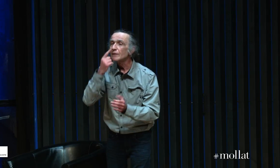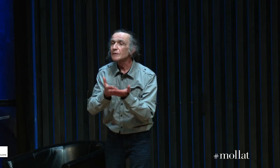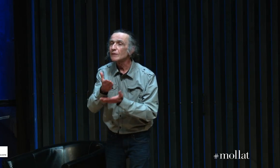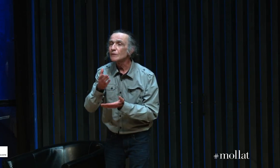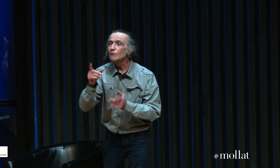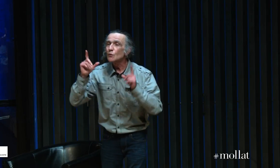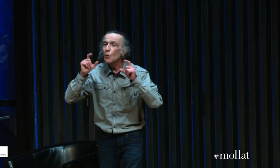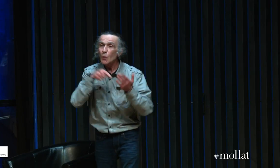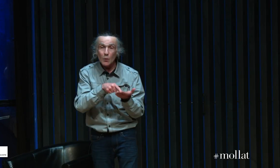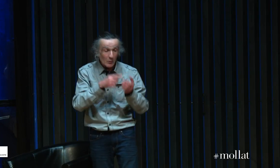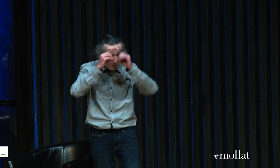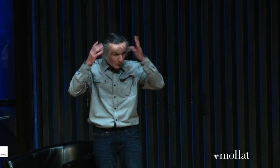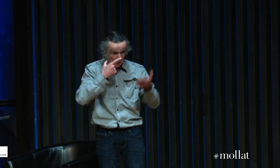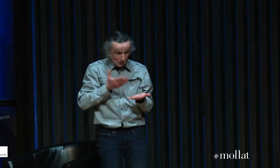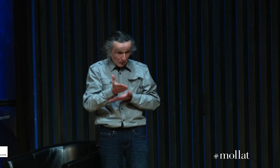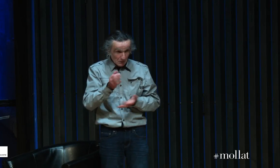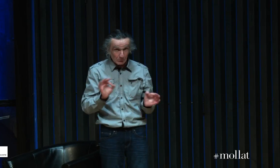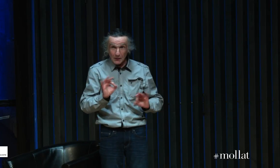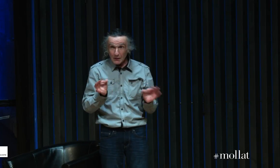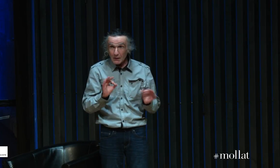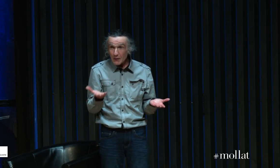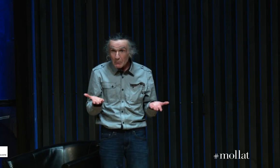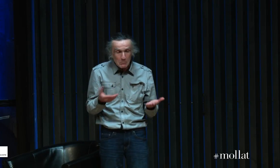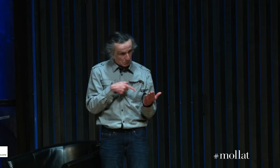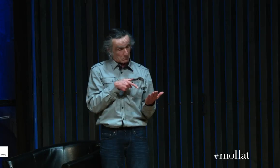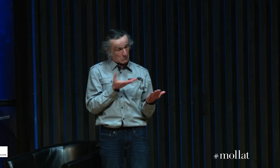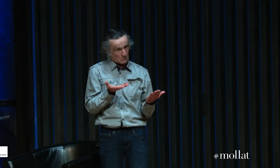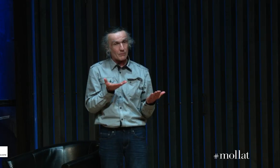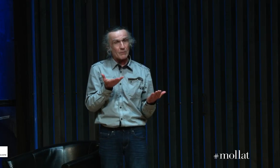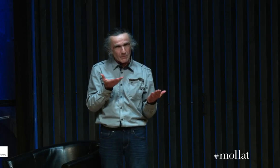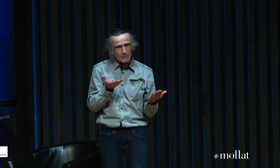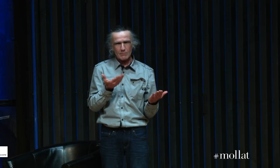excusez-moi, c'est l'interprète qui... Et Jacques disait qu'il ne voyait pas de